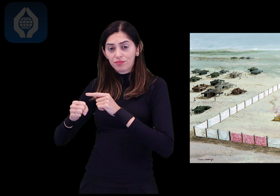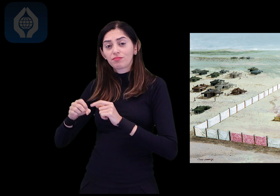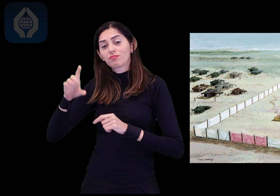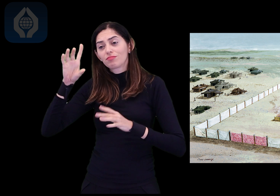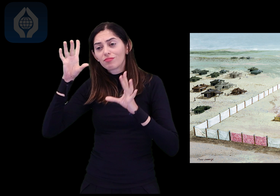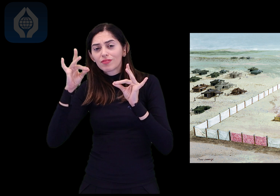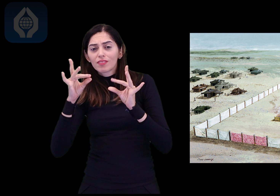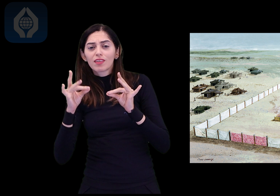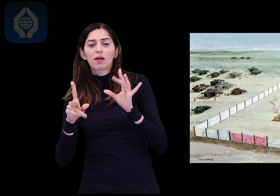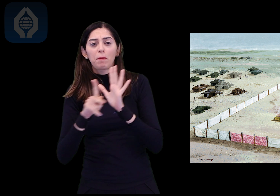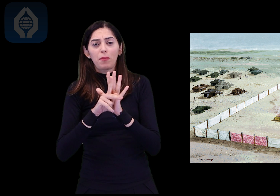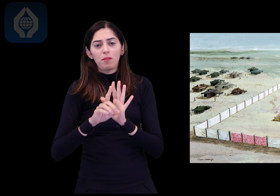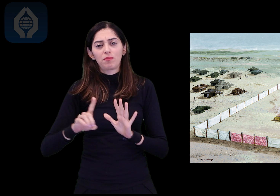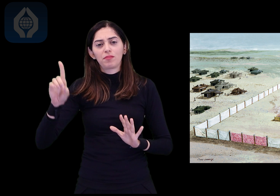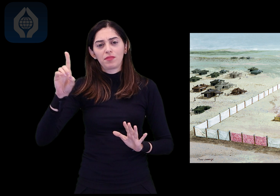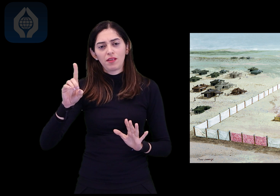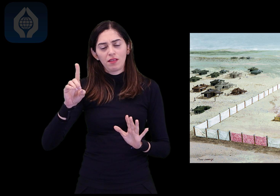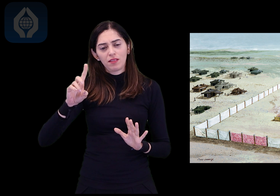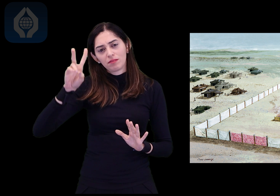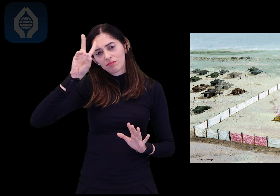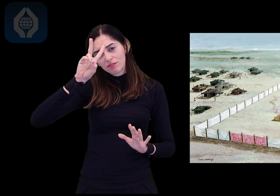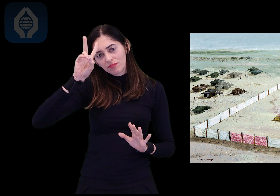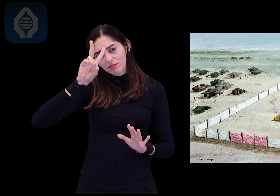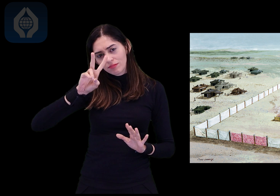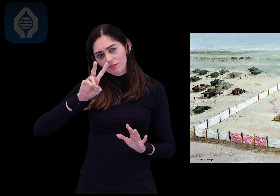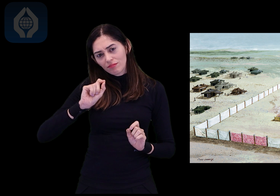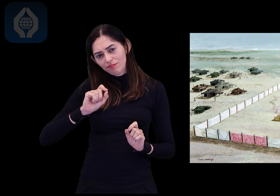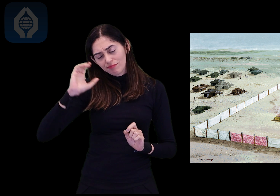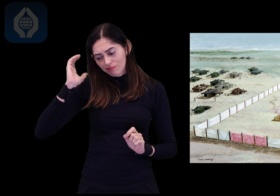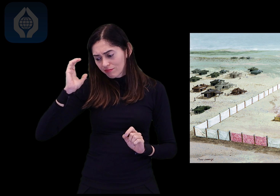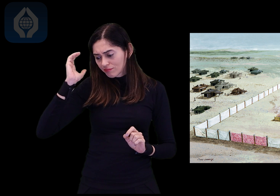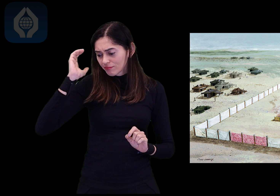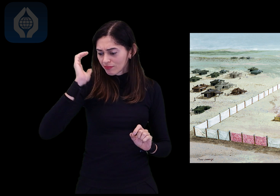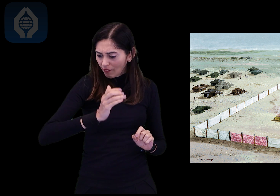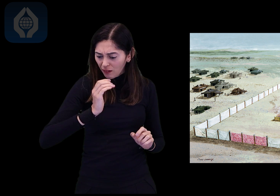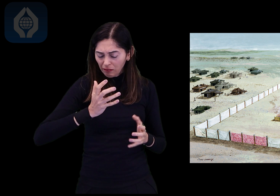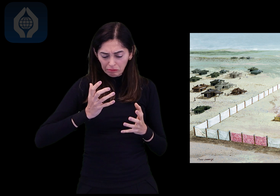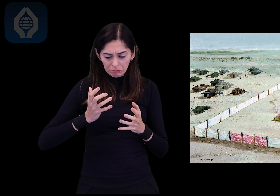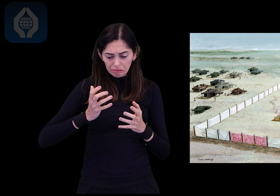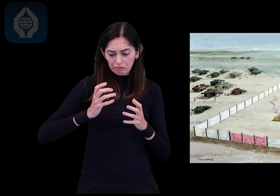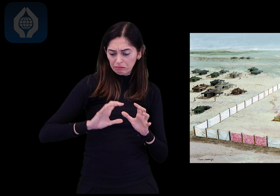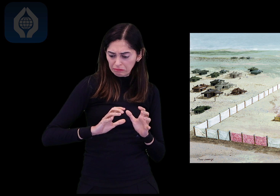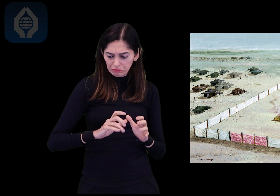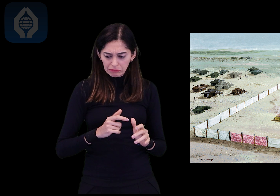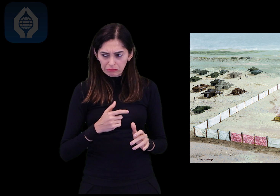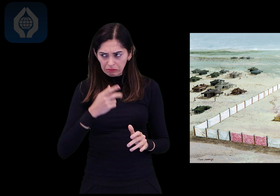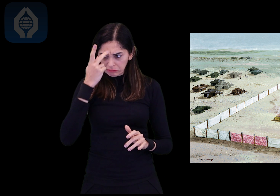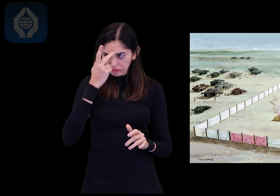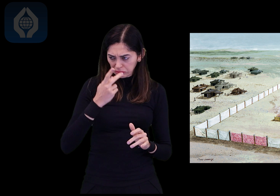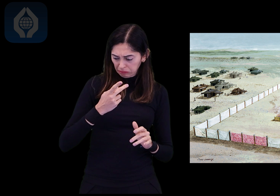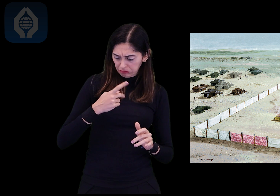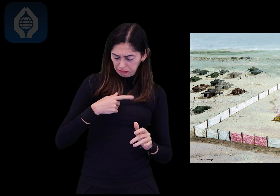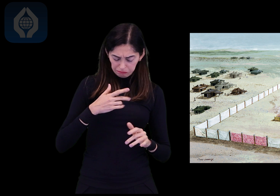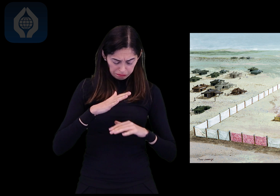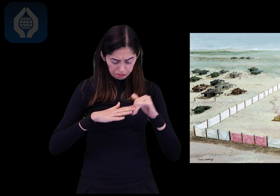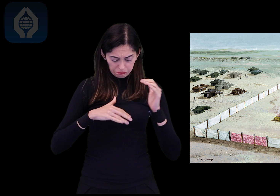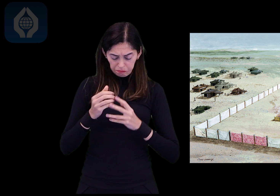Deus. Lembre-se de que Caim recusou aproximar-se de Deus do modo que Deus havia dito e por isso não